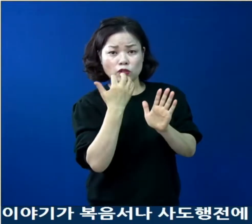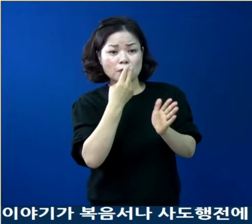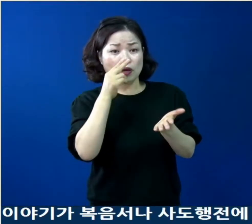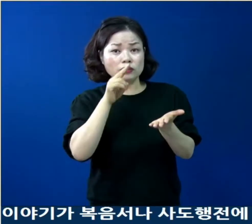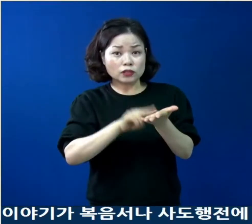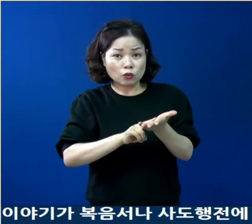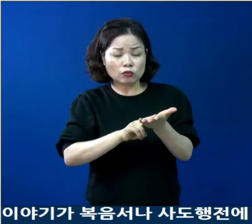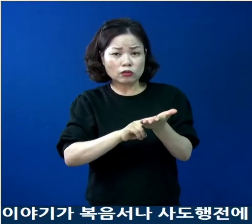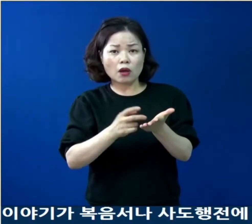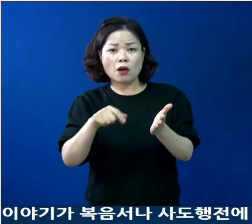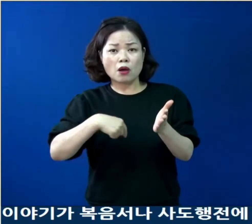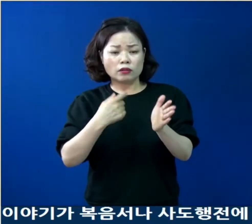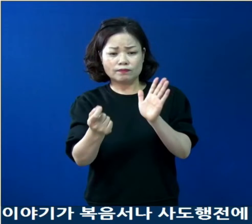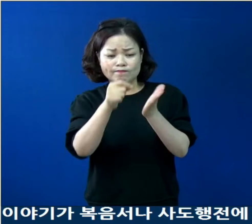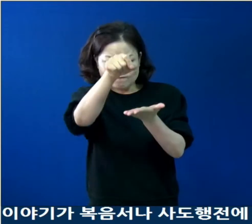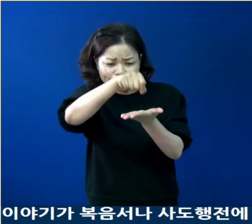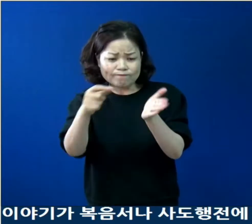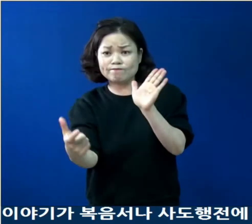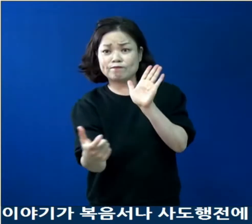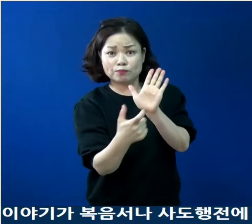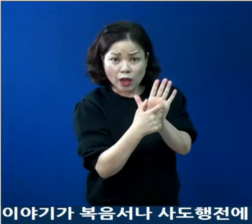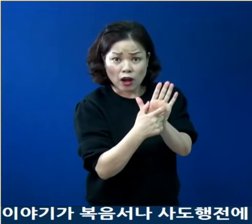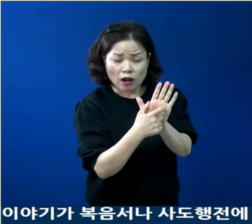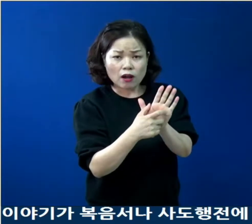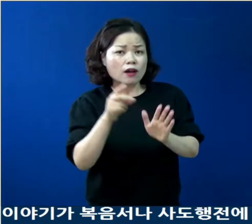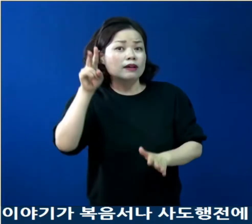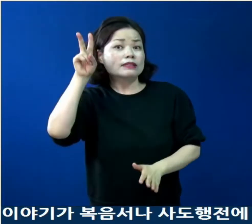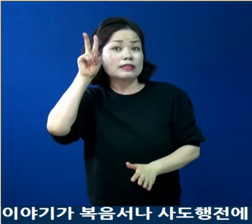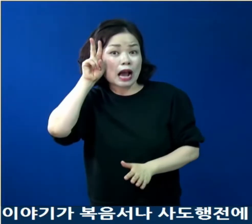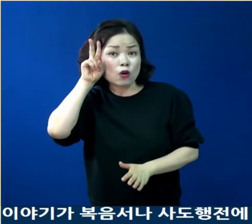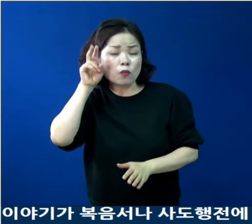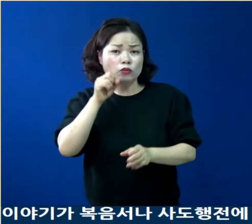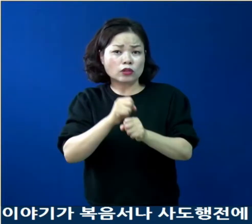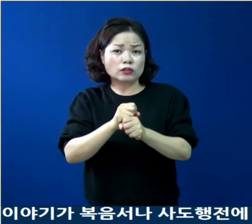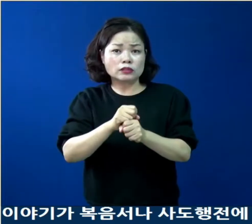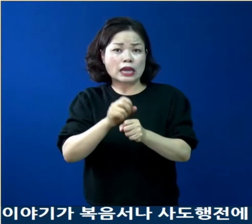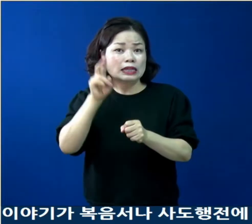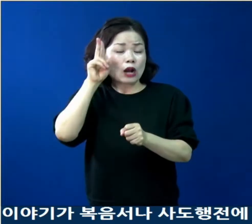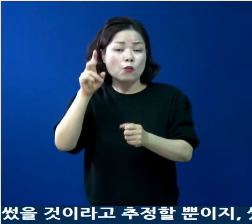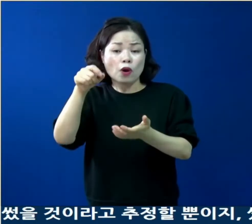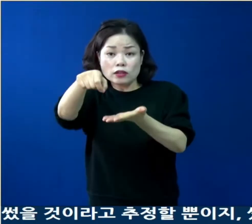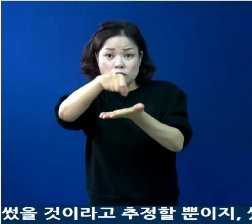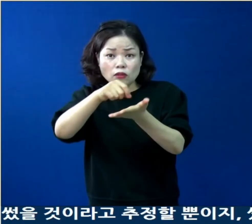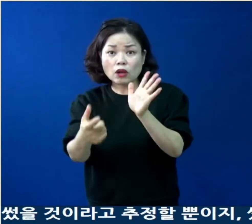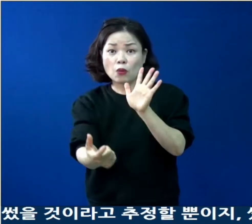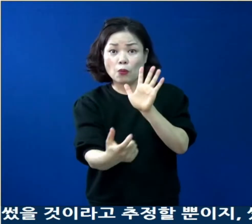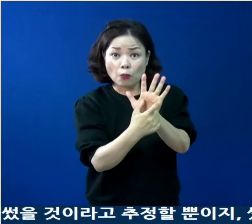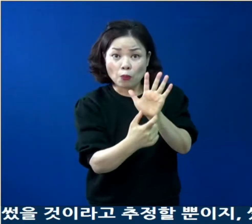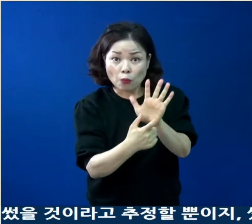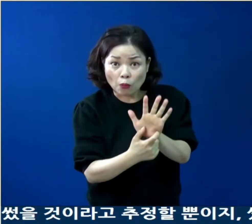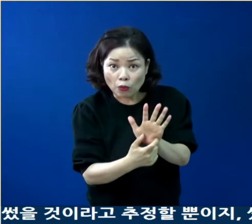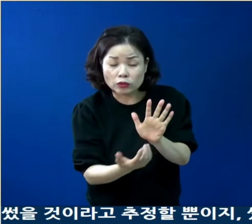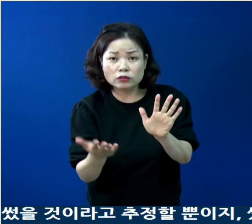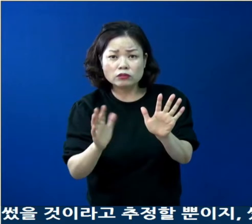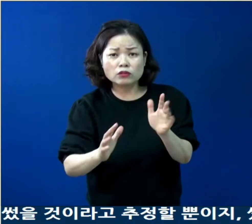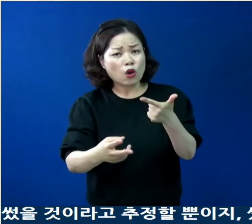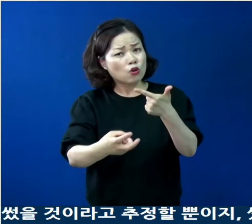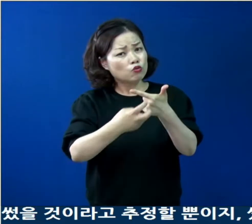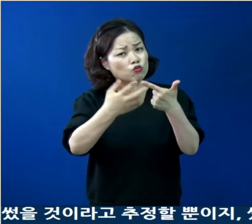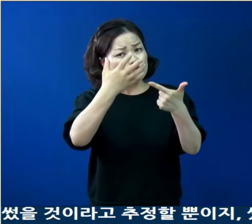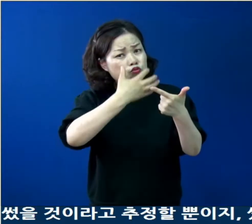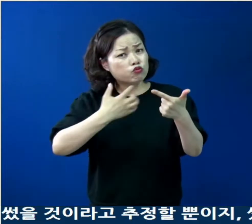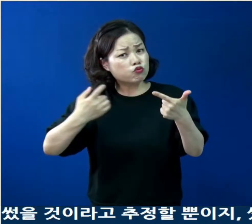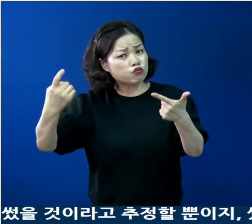베드로가 썼다라고 편지에 써 있고요. 야고보서도 야고보가 썼다 이렇게 다 돼 있는데,